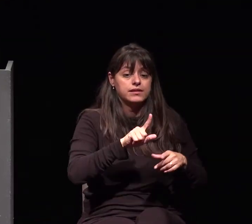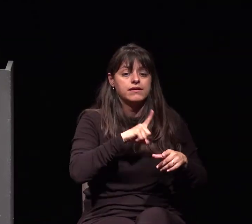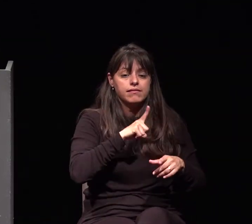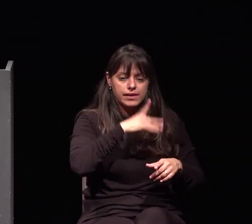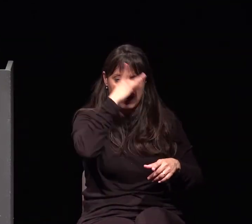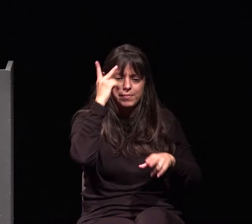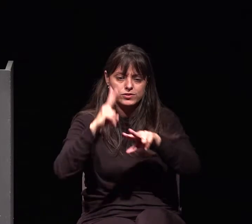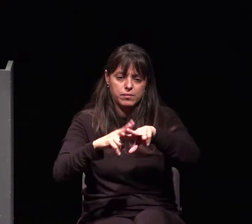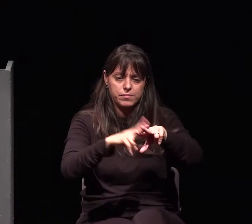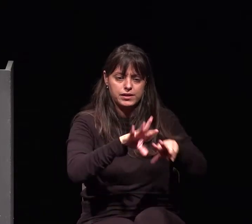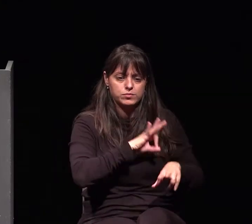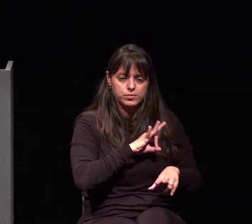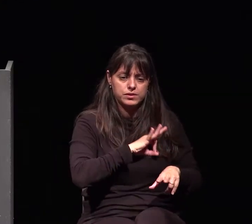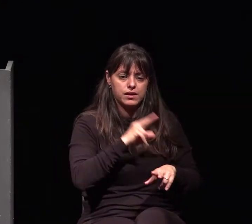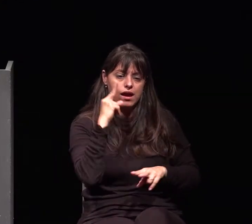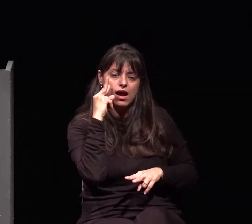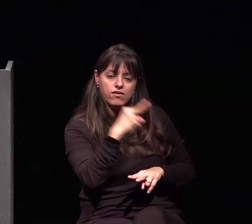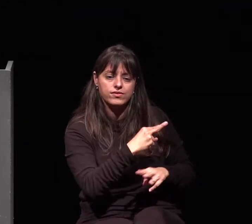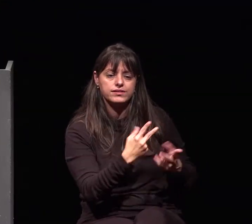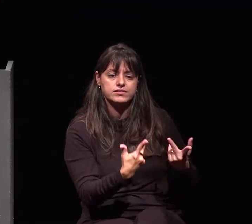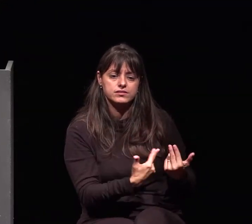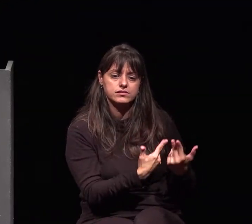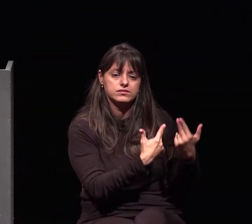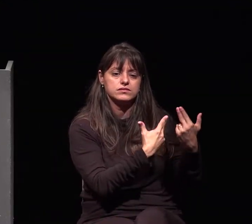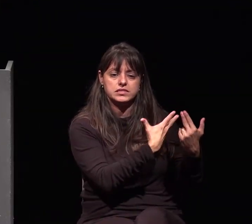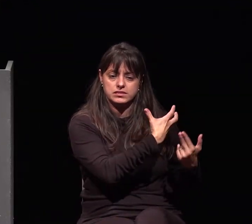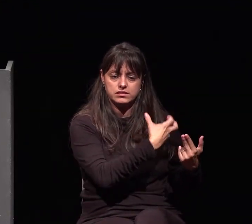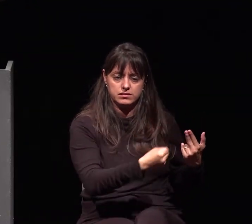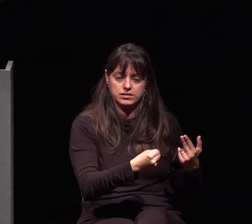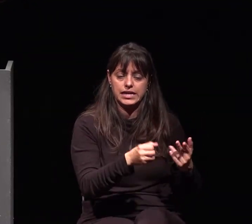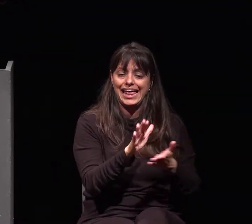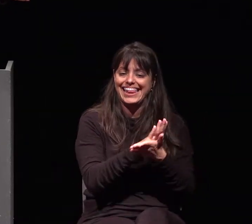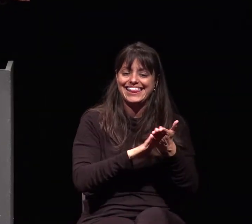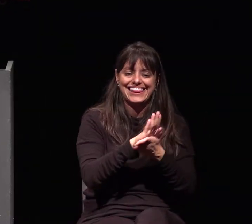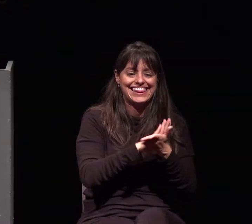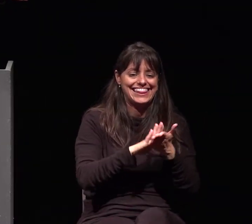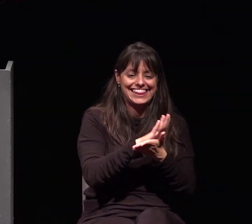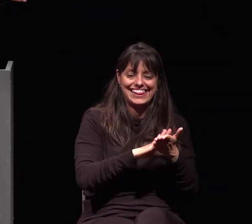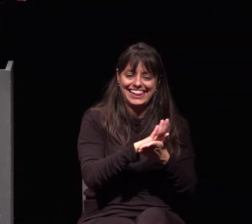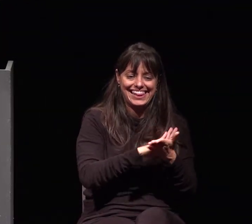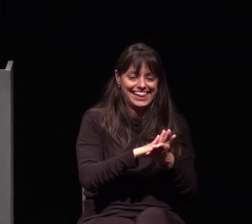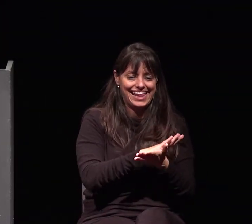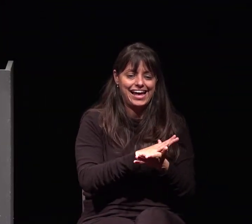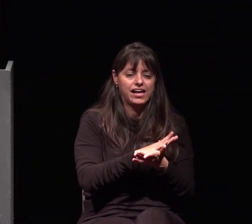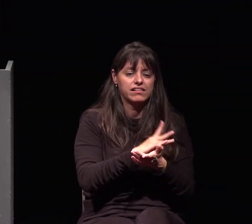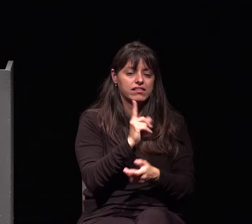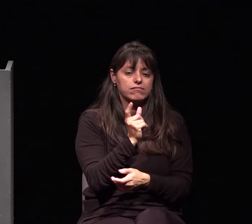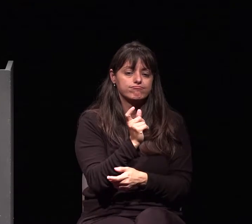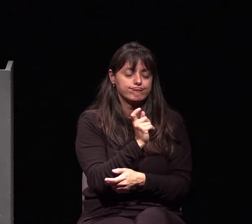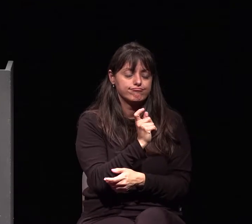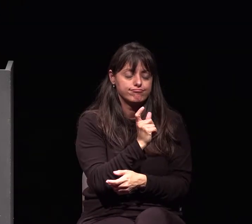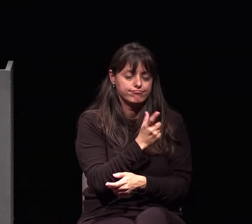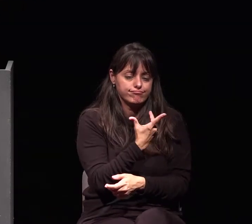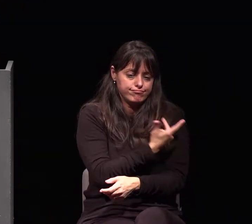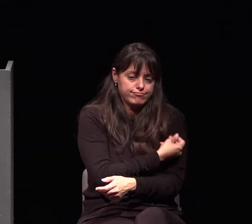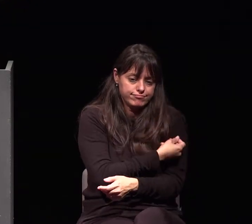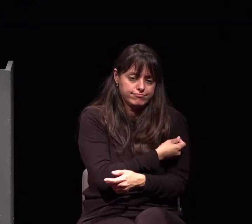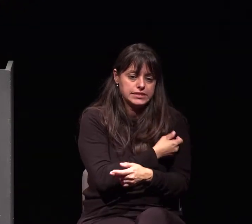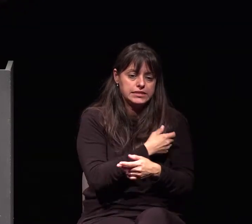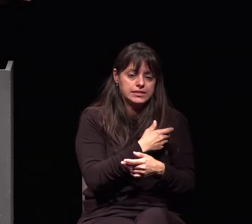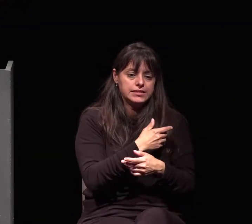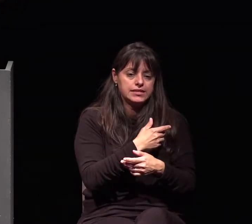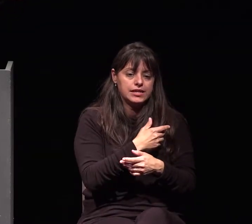policiais, para assistir à cirurgia praticada sem anestesia, sem nenhum cuidado higiênico, inclusive sem